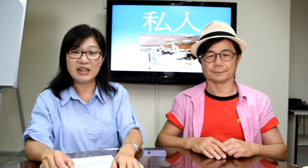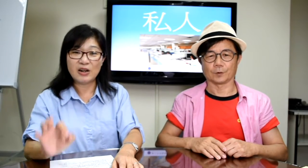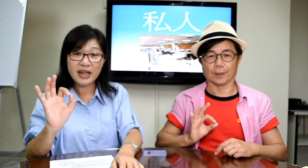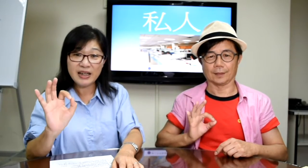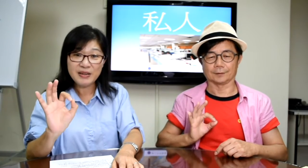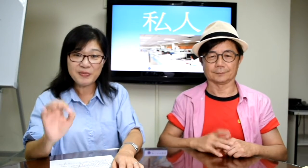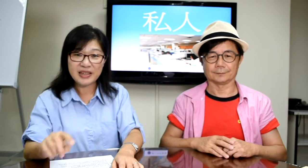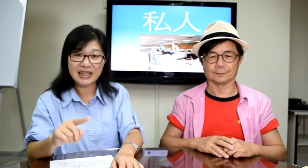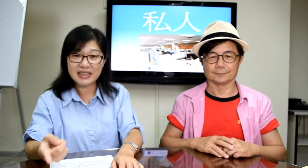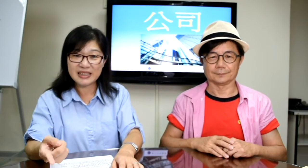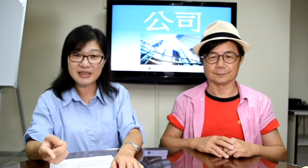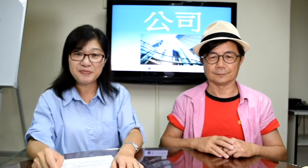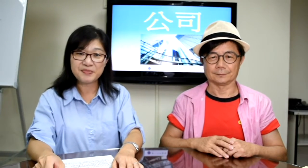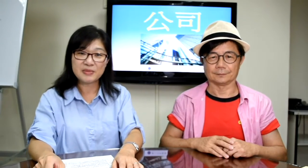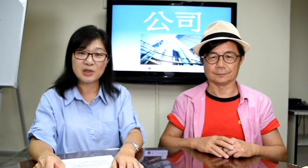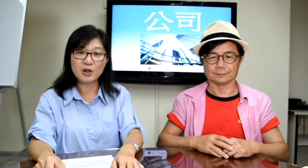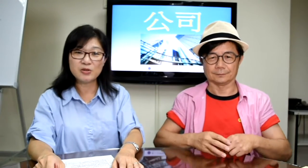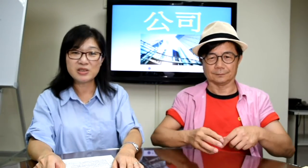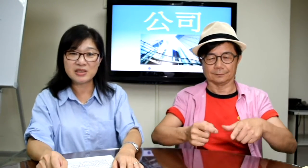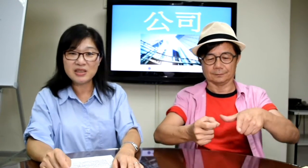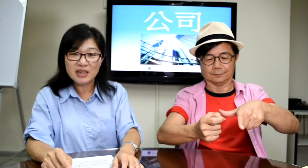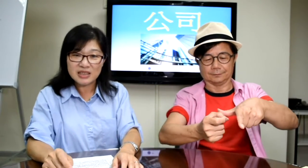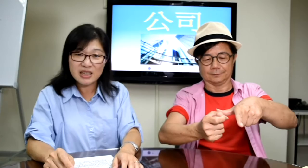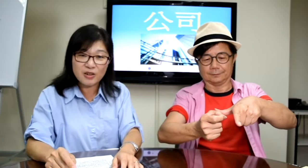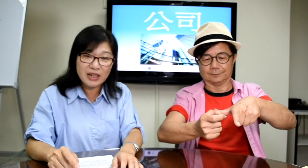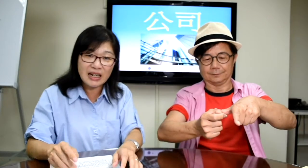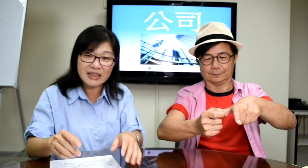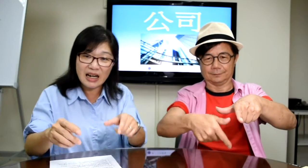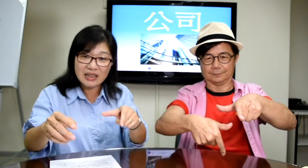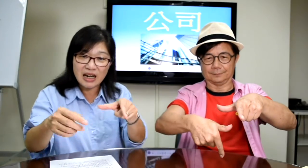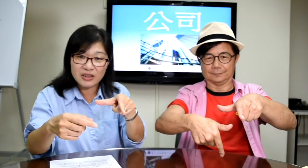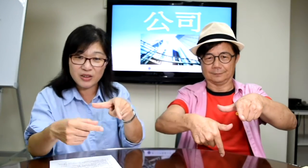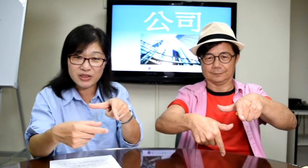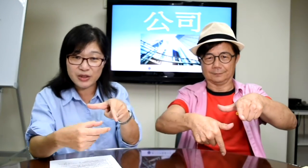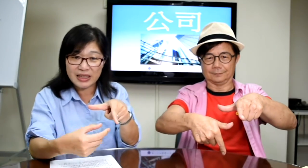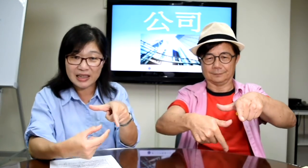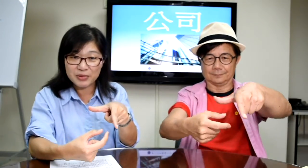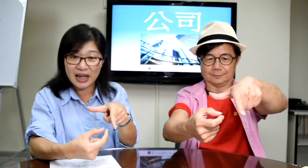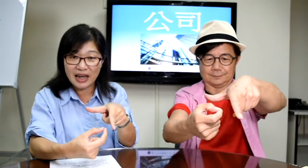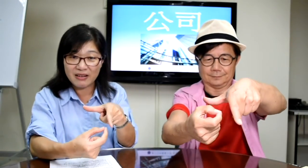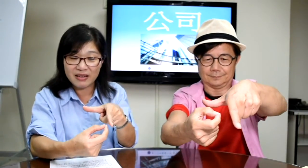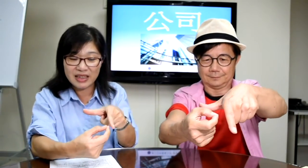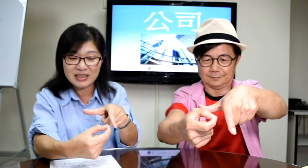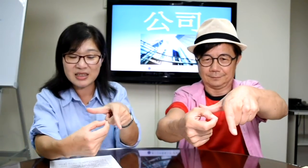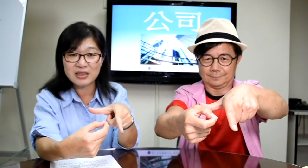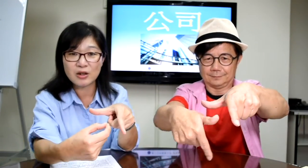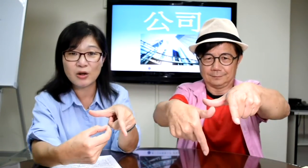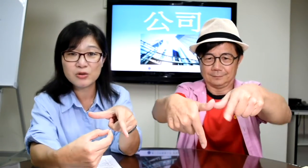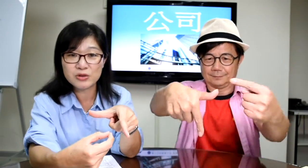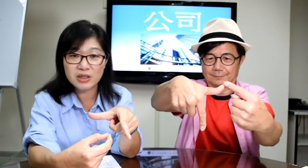OK， 下一个公司，这个公刚刚有几位打得不太好哦，你看这个是工作，有